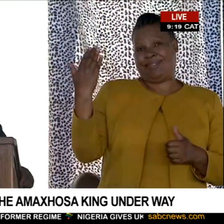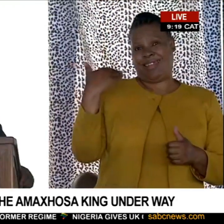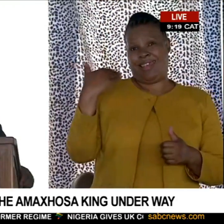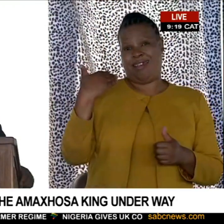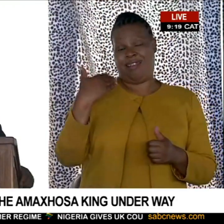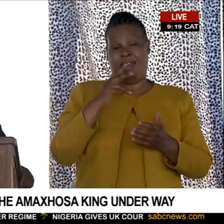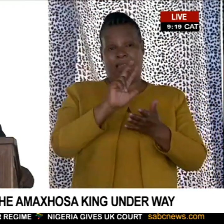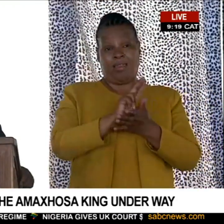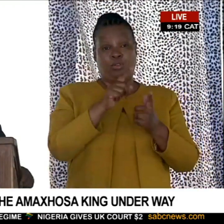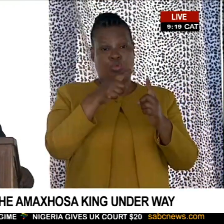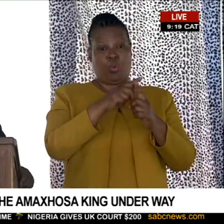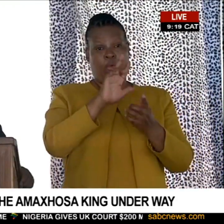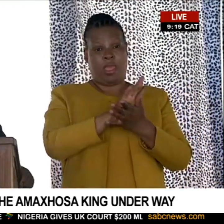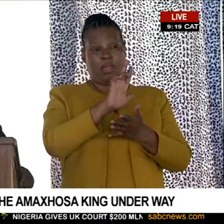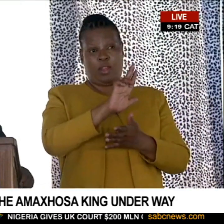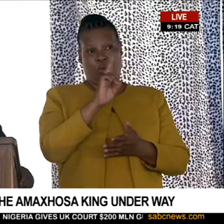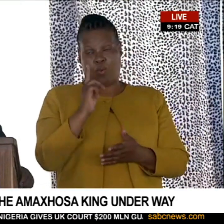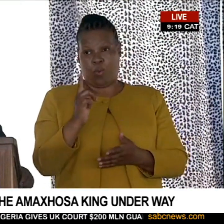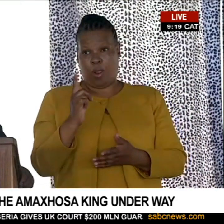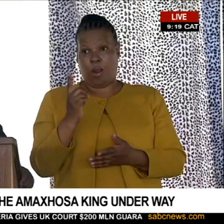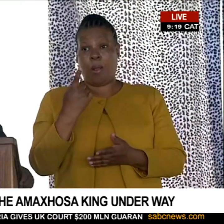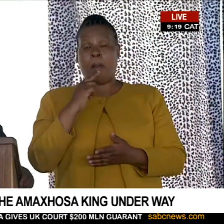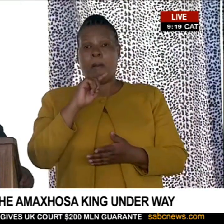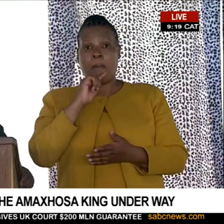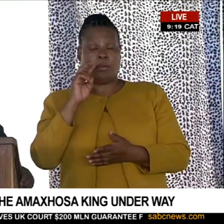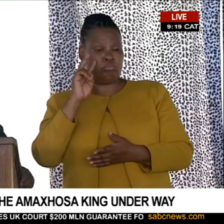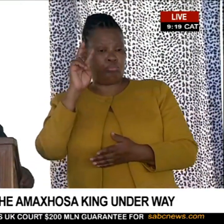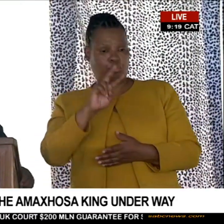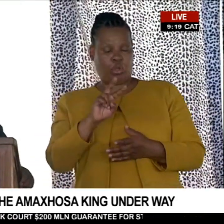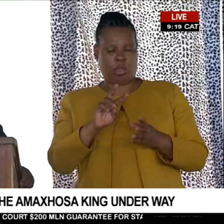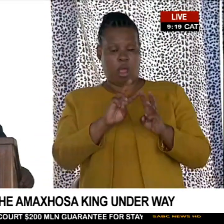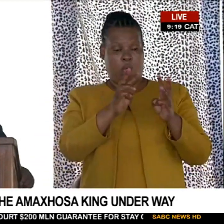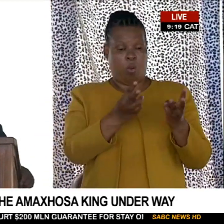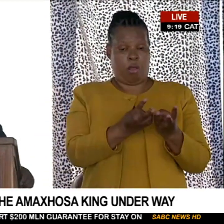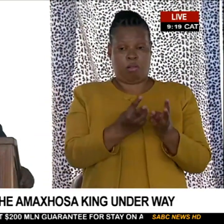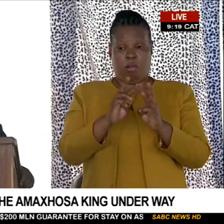1881. Dienda chonga ke kumazwe nga mazwe na kwinda unge ndao.